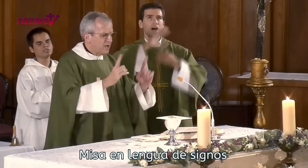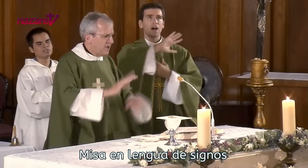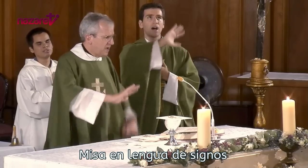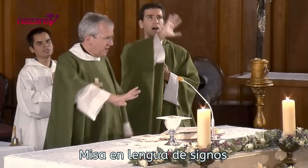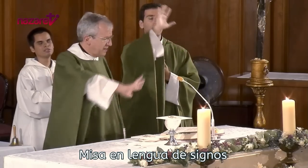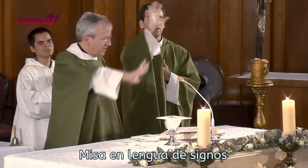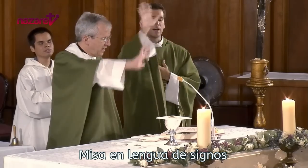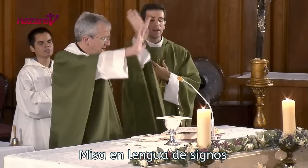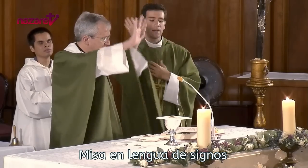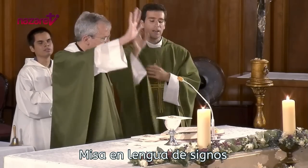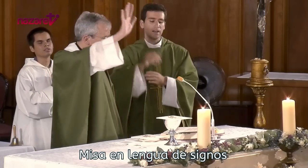Hosanna en el